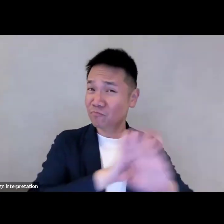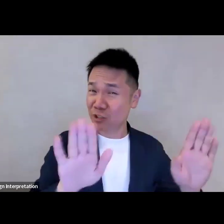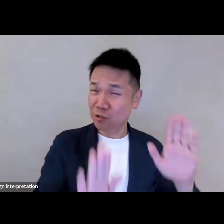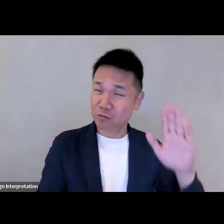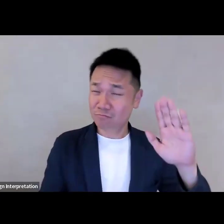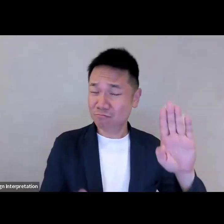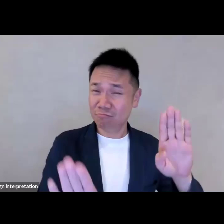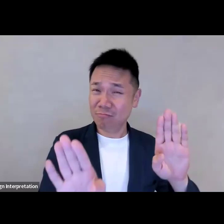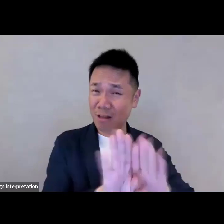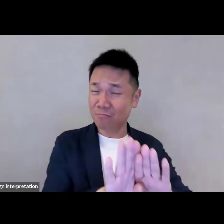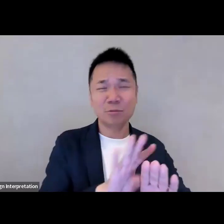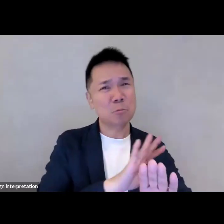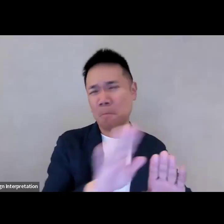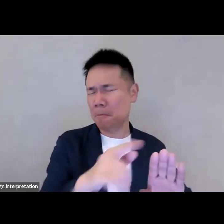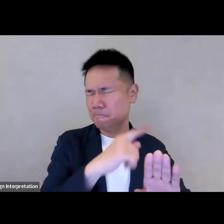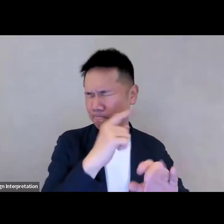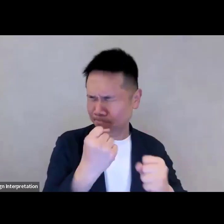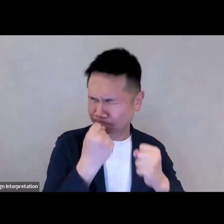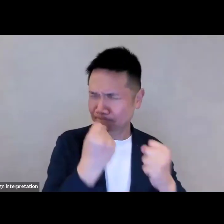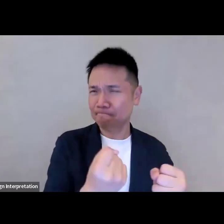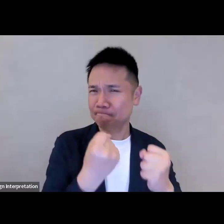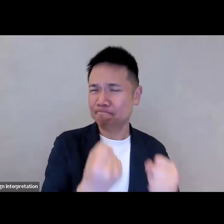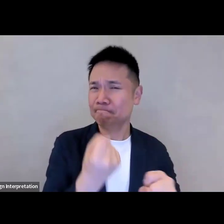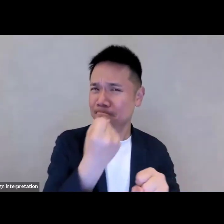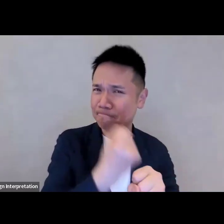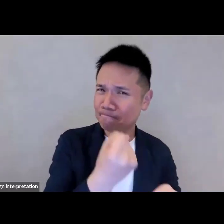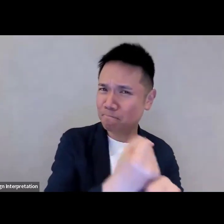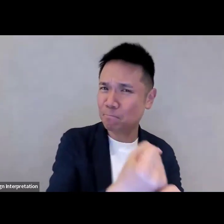说的这些话，我们都会永远记得。